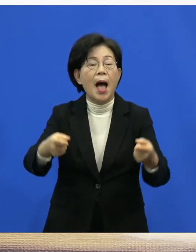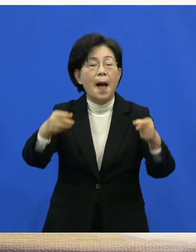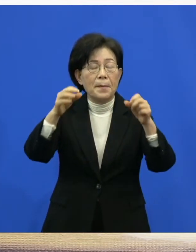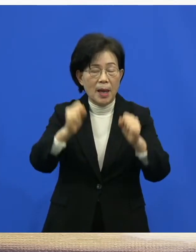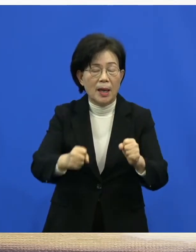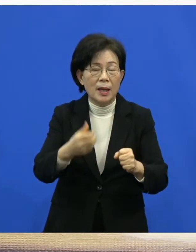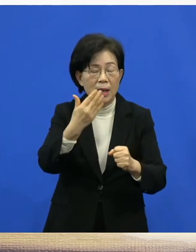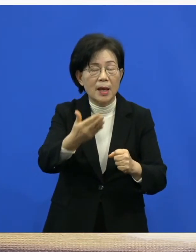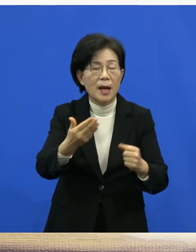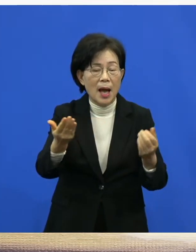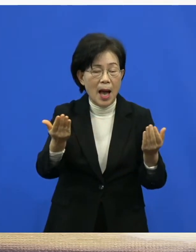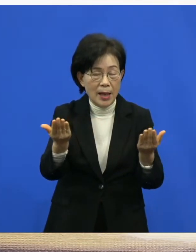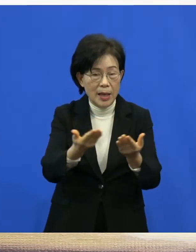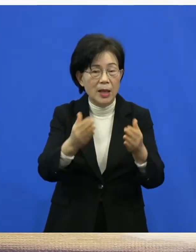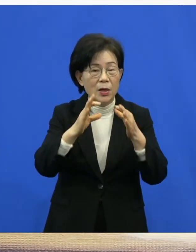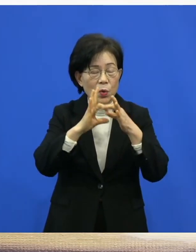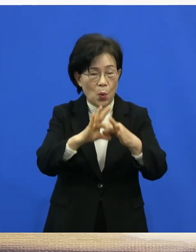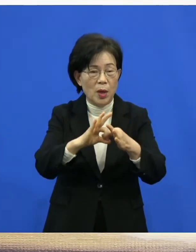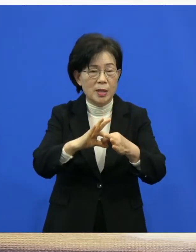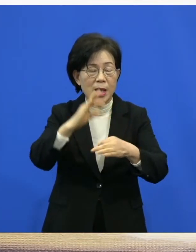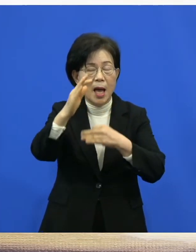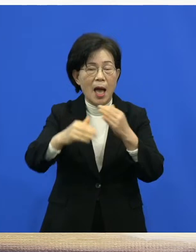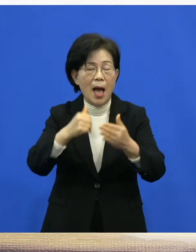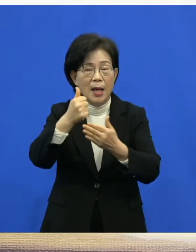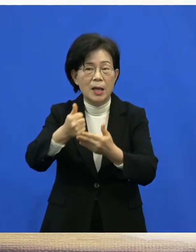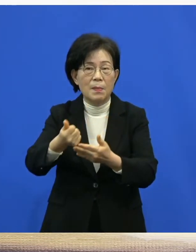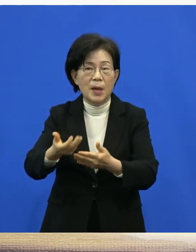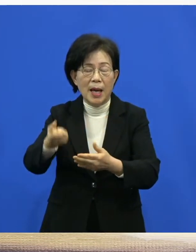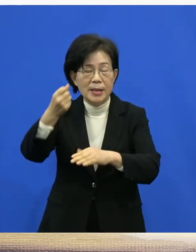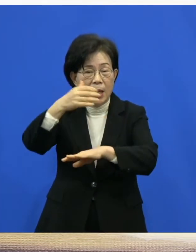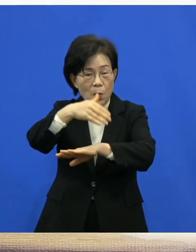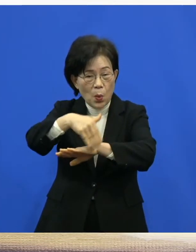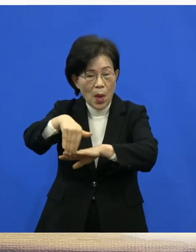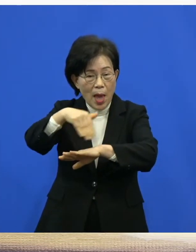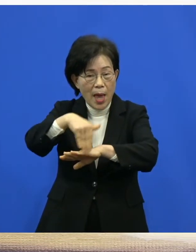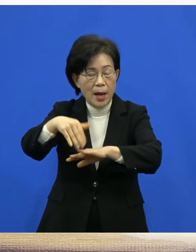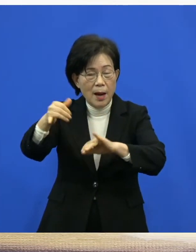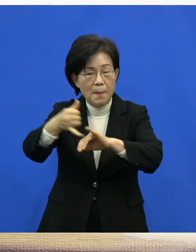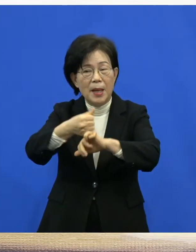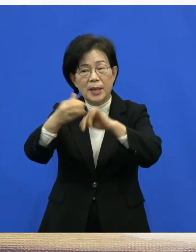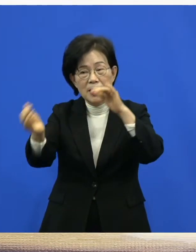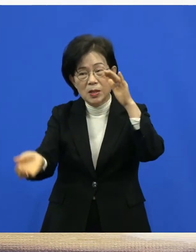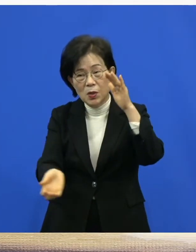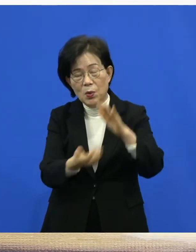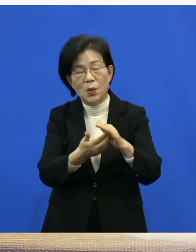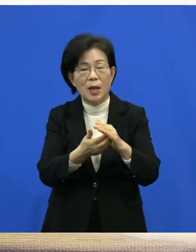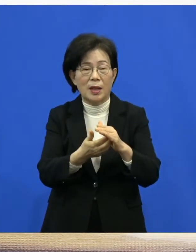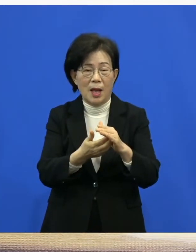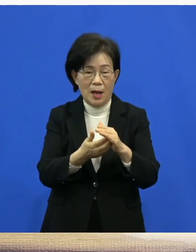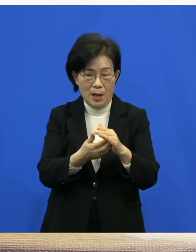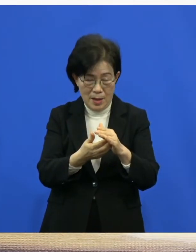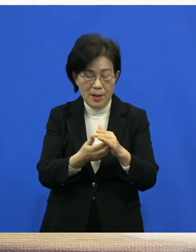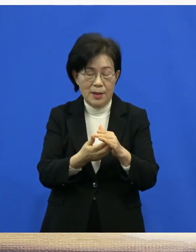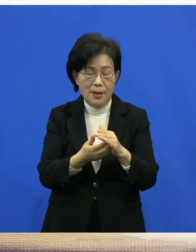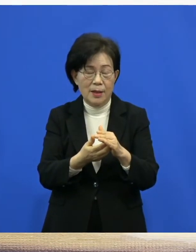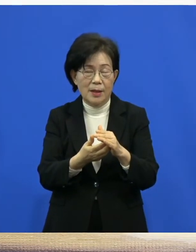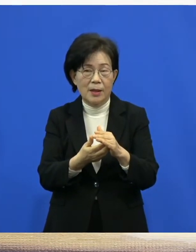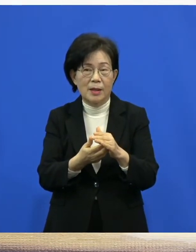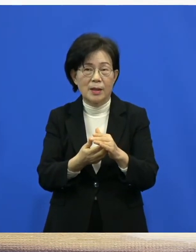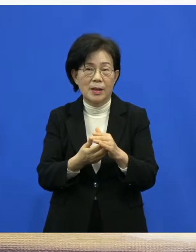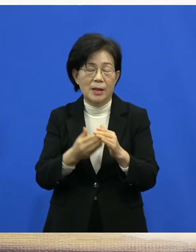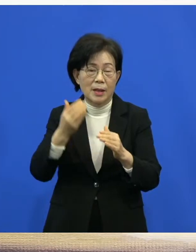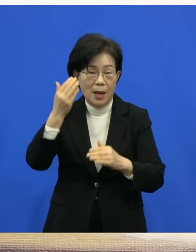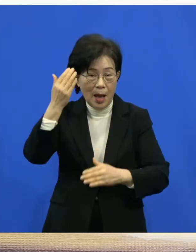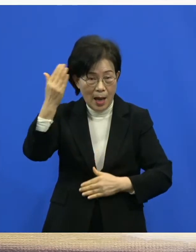하고 있는 그 모든 일을 통하여 내가 가지고 있는 계획을 반드시 성취해 내시겠다라고 하는 것이라.